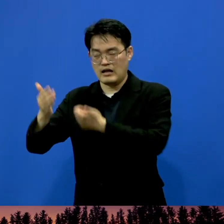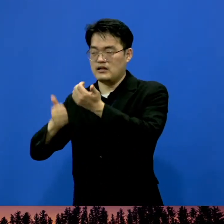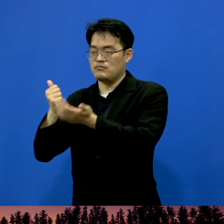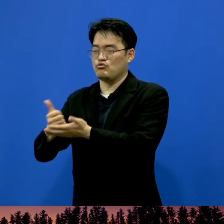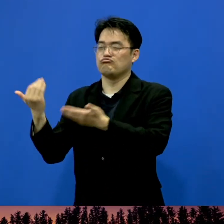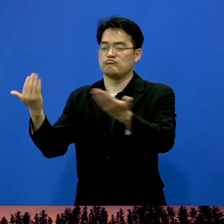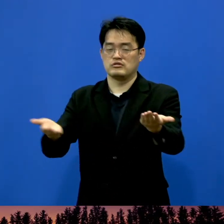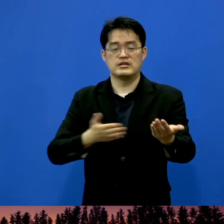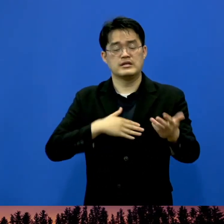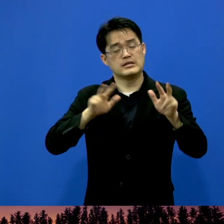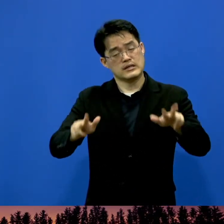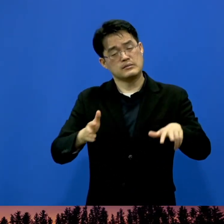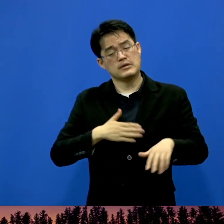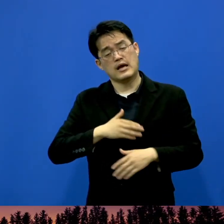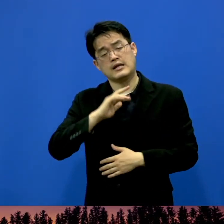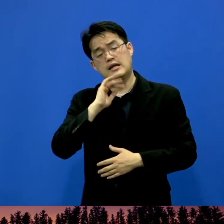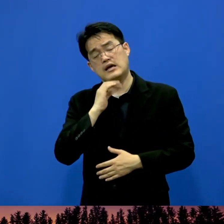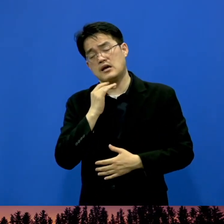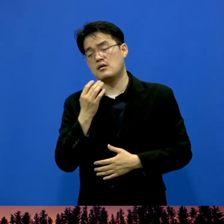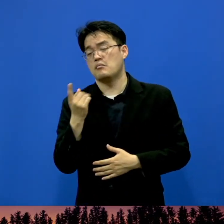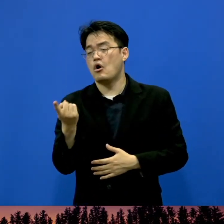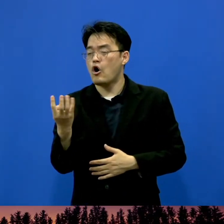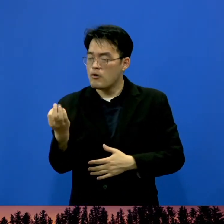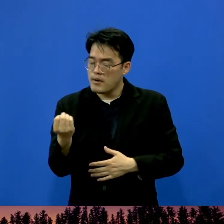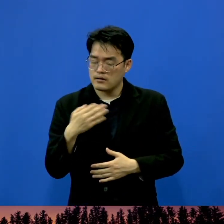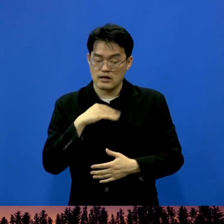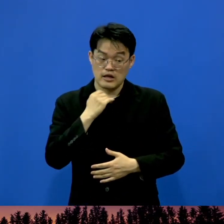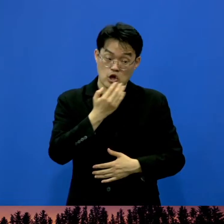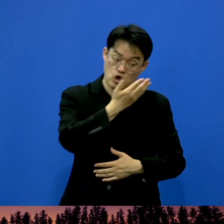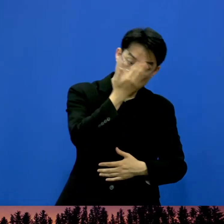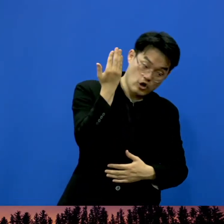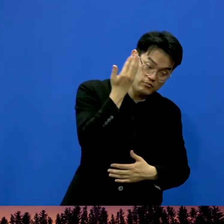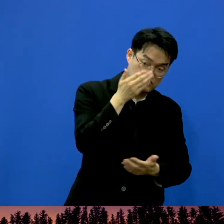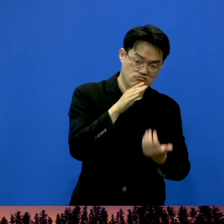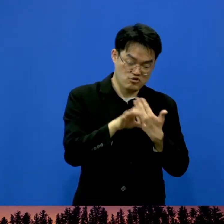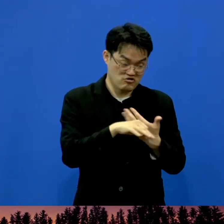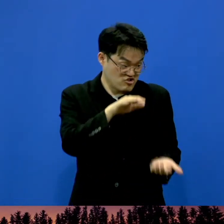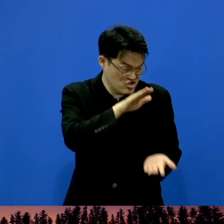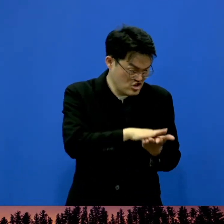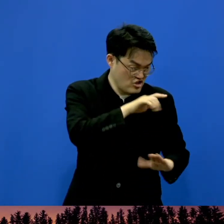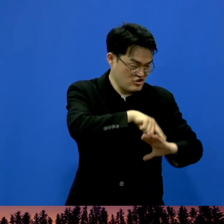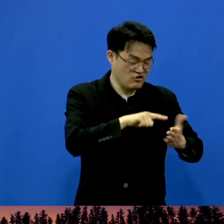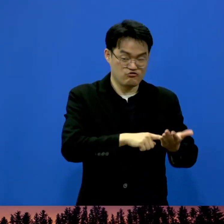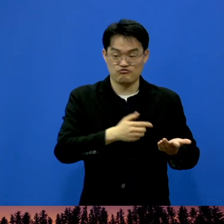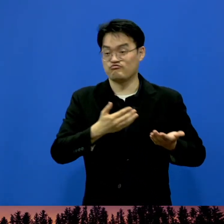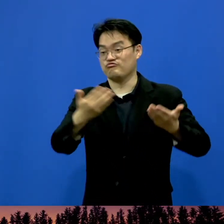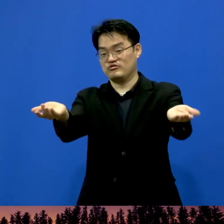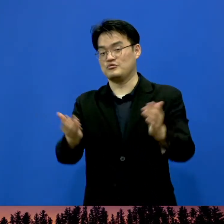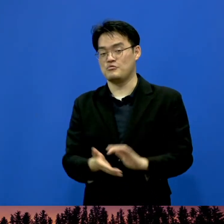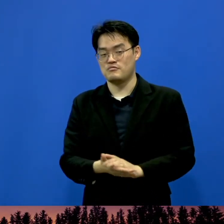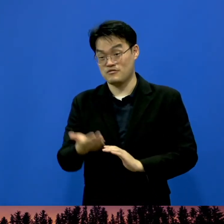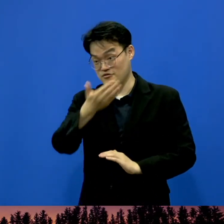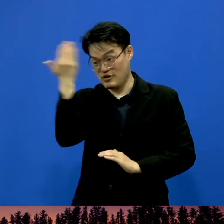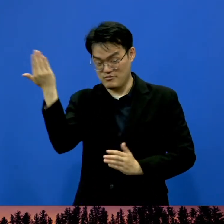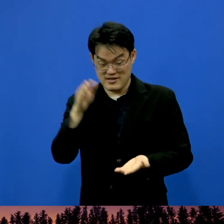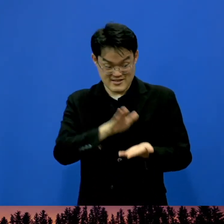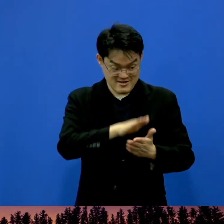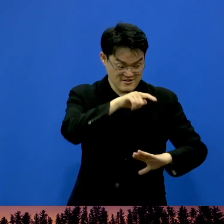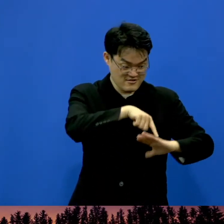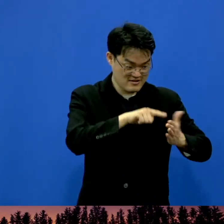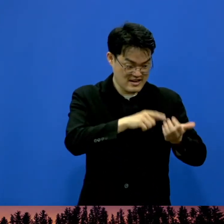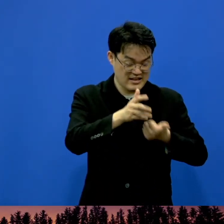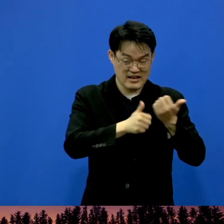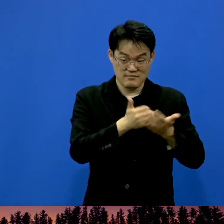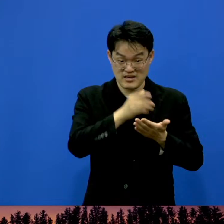나이가 어떻든 나에게 주신 어떤 나이가 젊다면 열정을 주실 거예요. 열정. 그 젊은 날에 주신 그 열정을 하나님이 우리에게